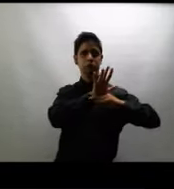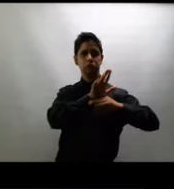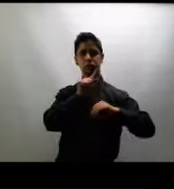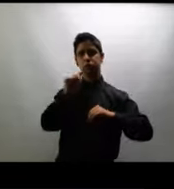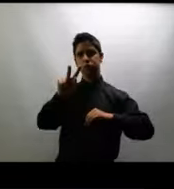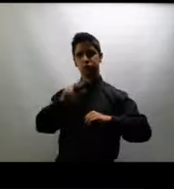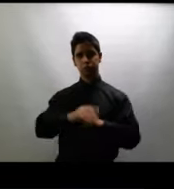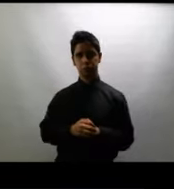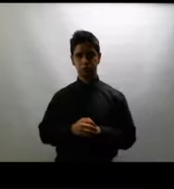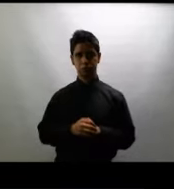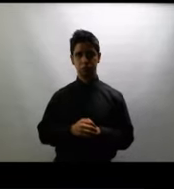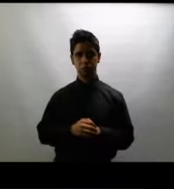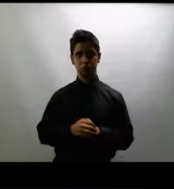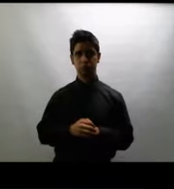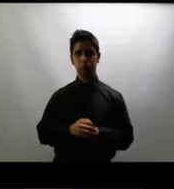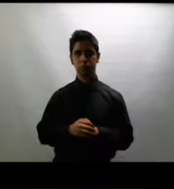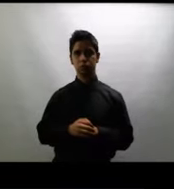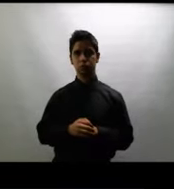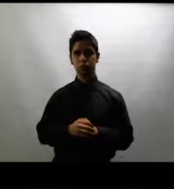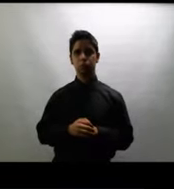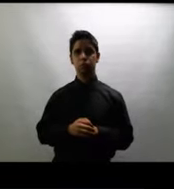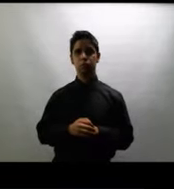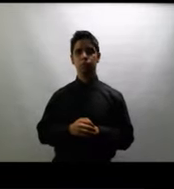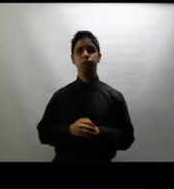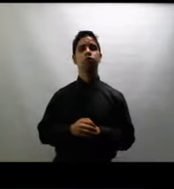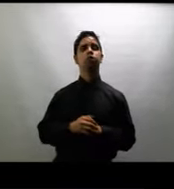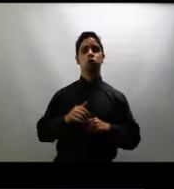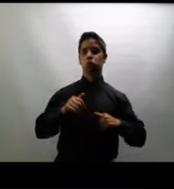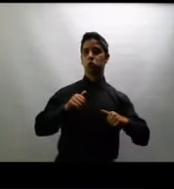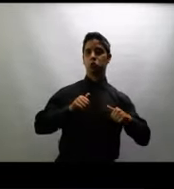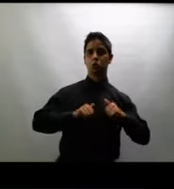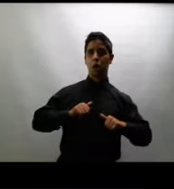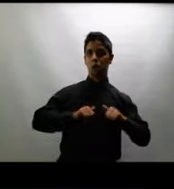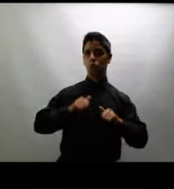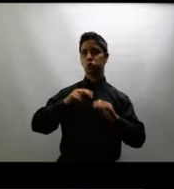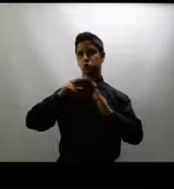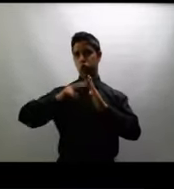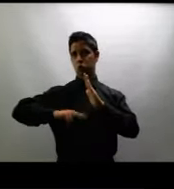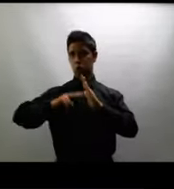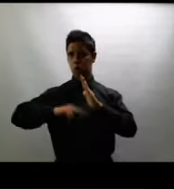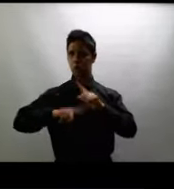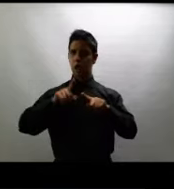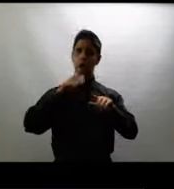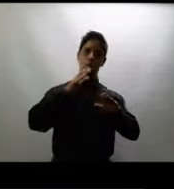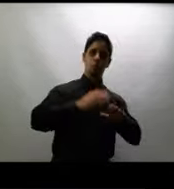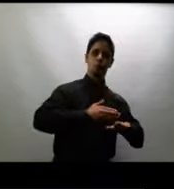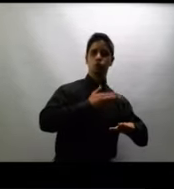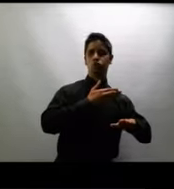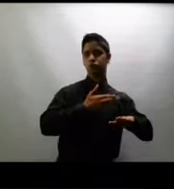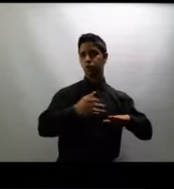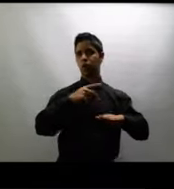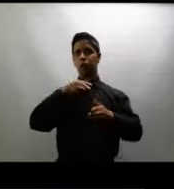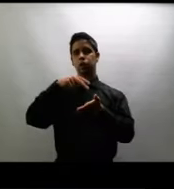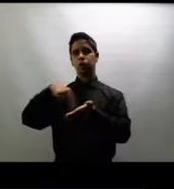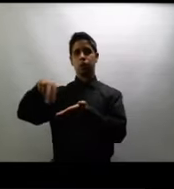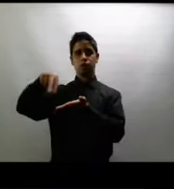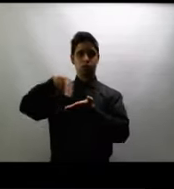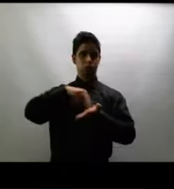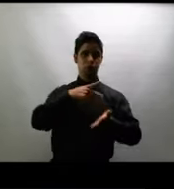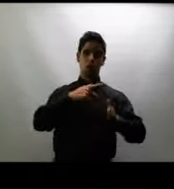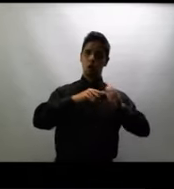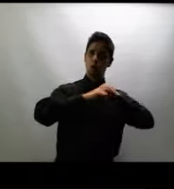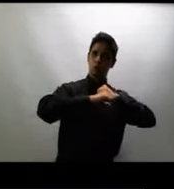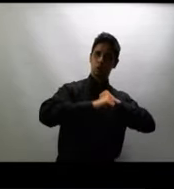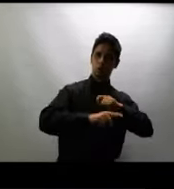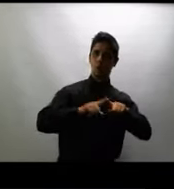cine y televisión, teatro y literatura, música, danza,